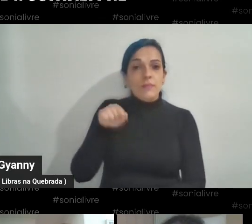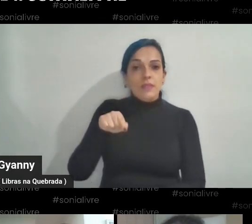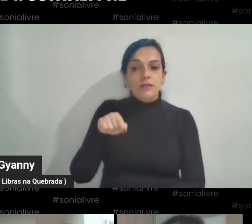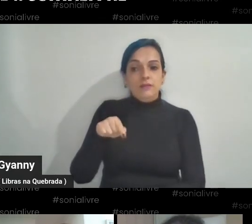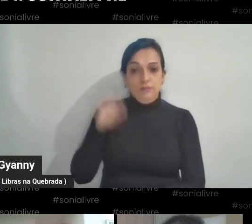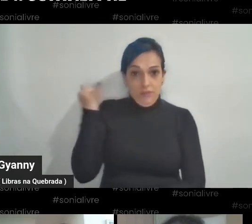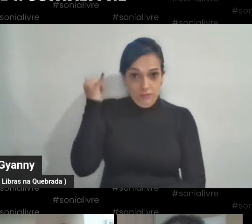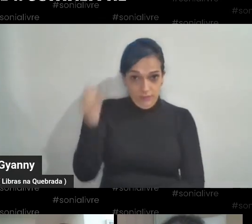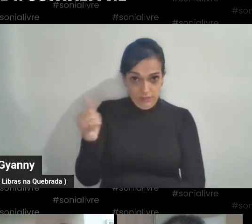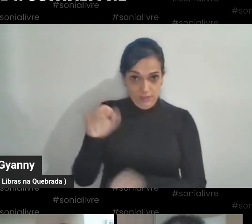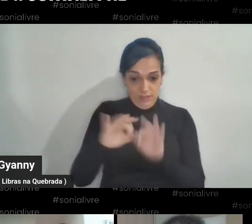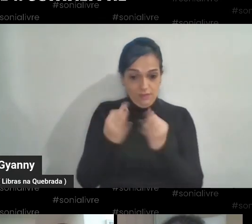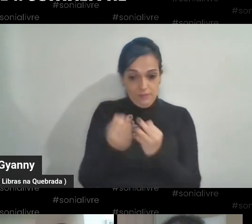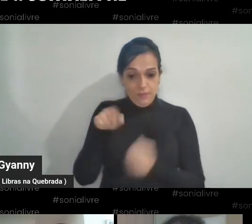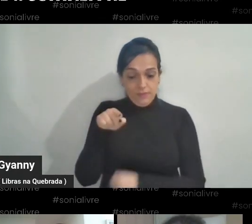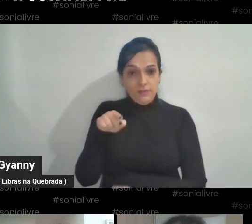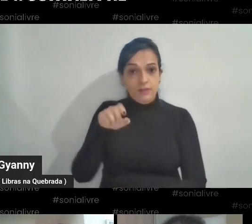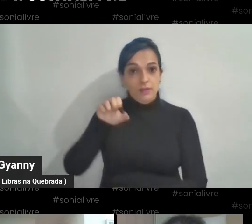a FENATRAD